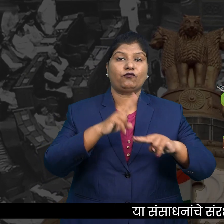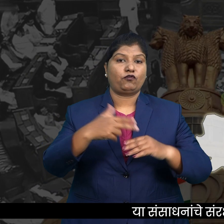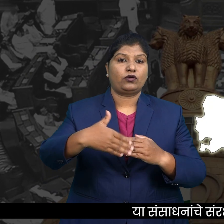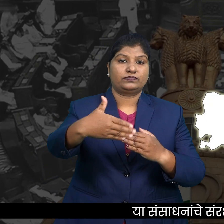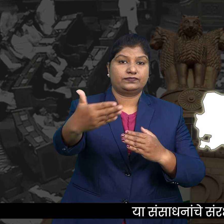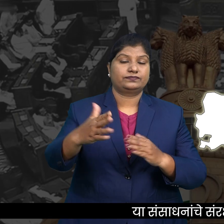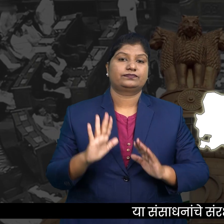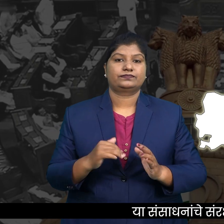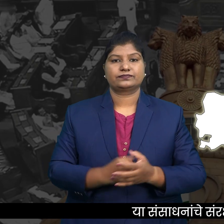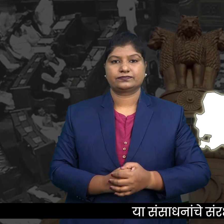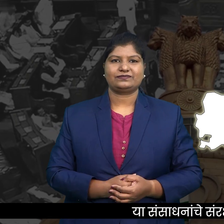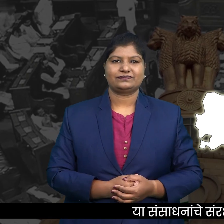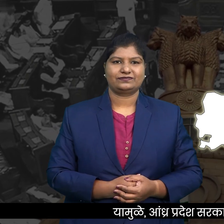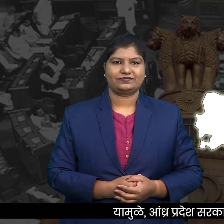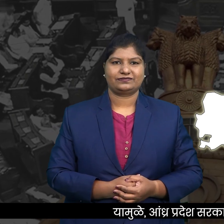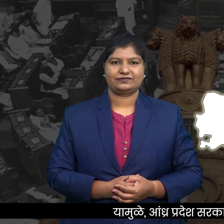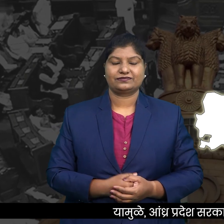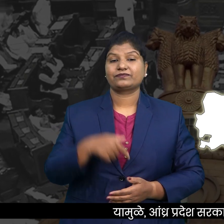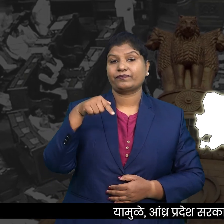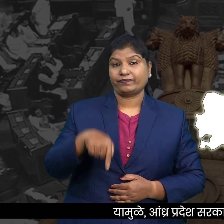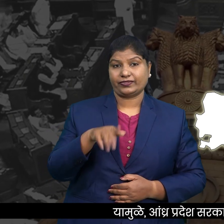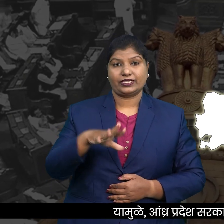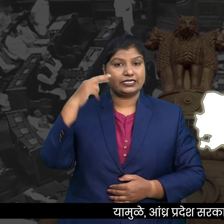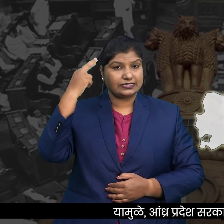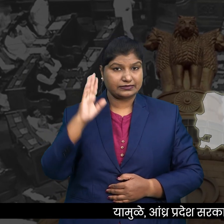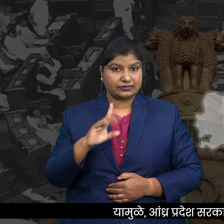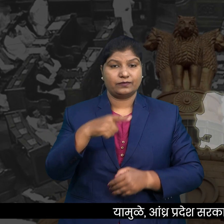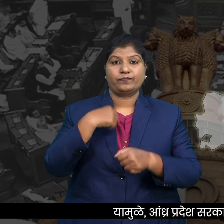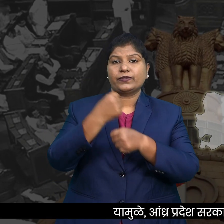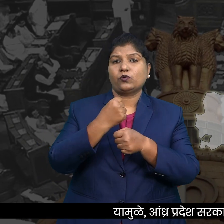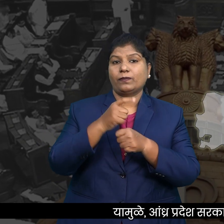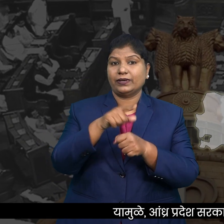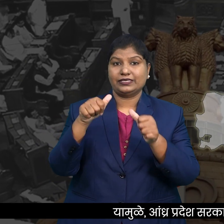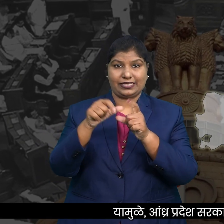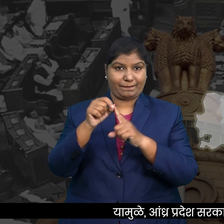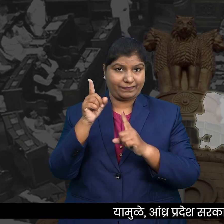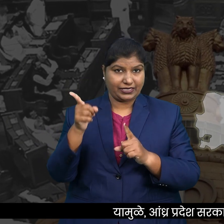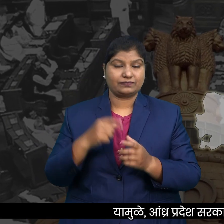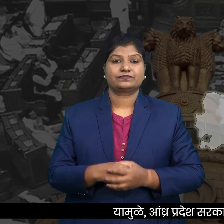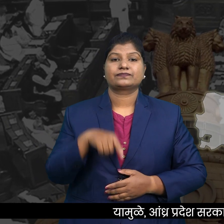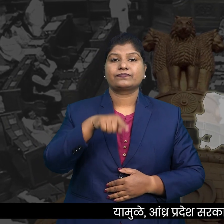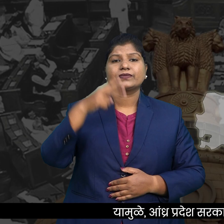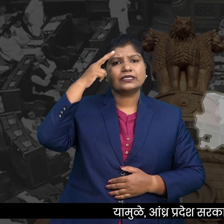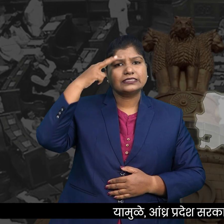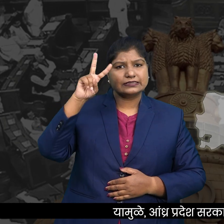करणे महत्त्वाचे आहे. यामुळे आंध्र प्रदेश सरकारने 2002 मध्ये आंध्र प्रदेश जल,